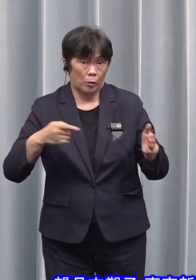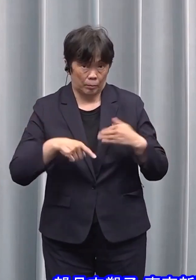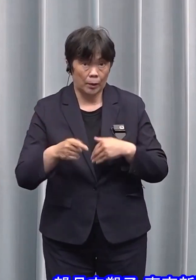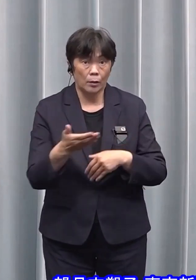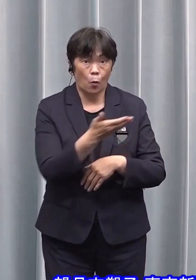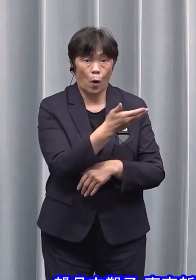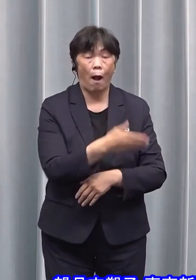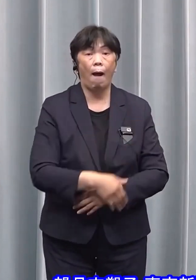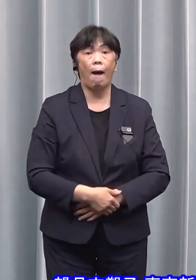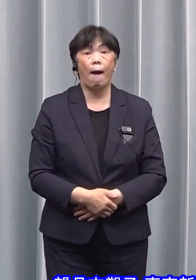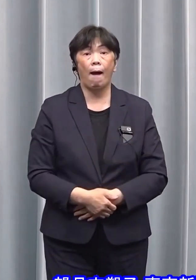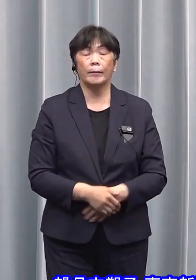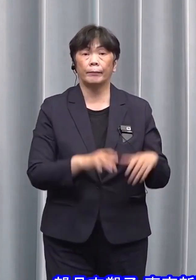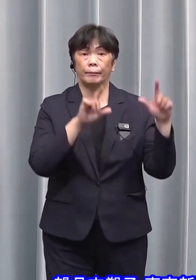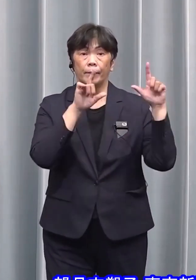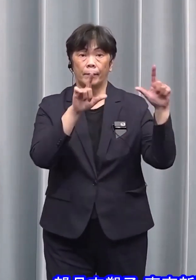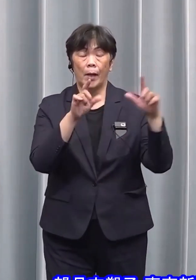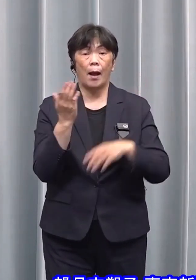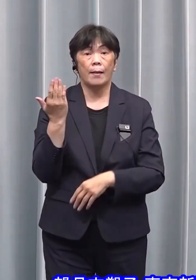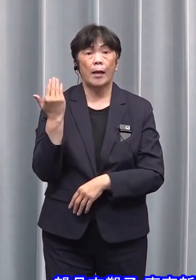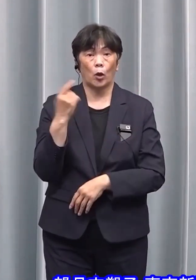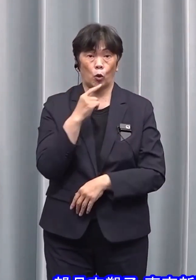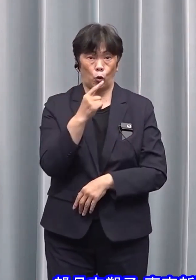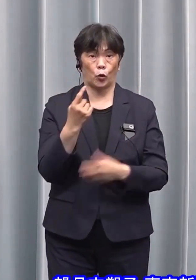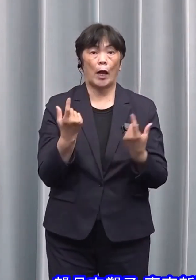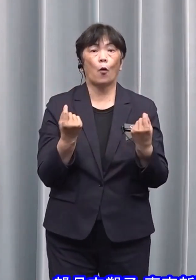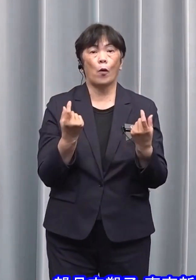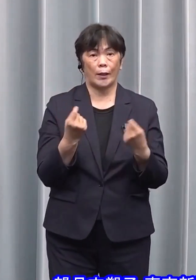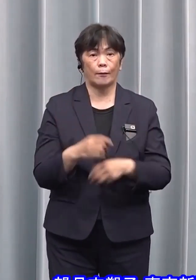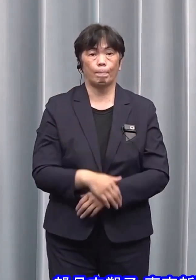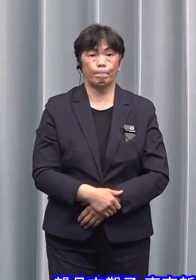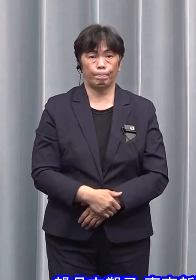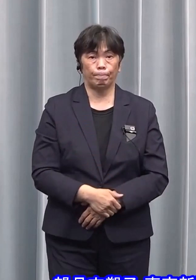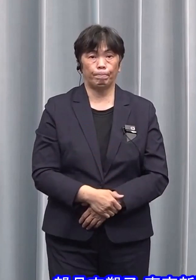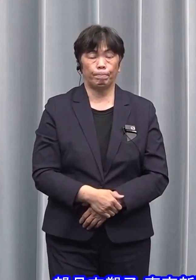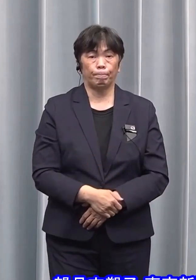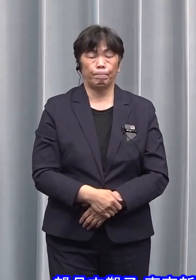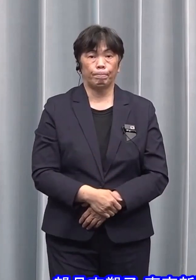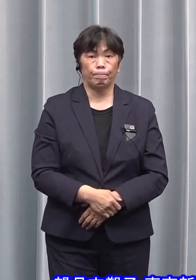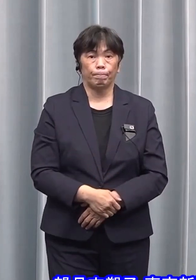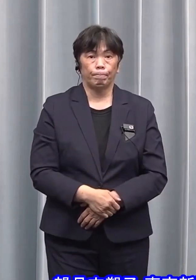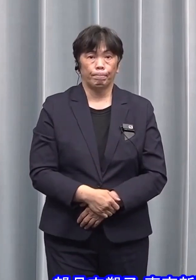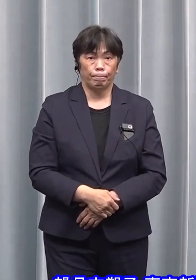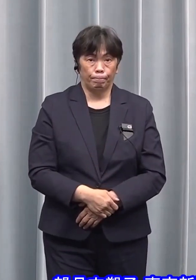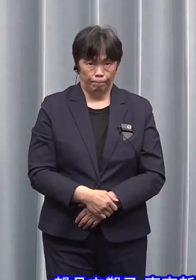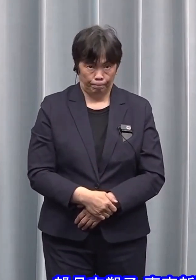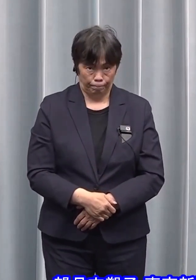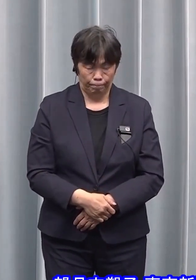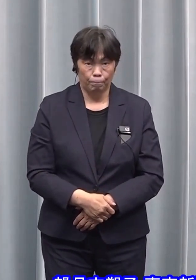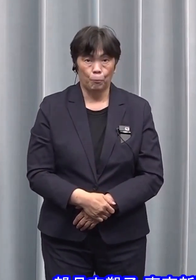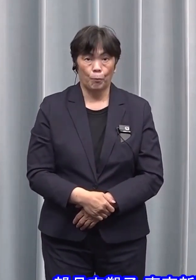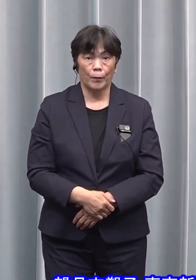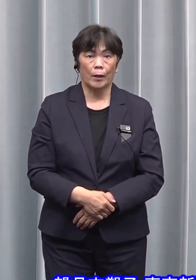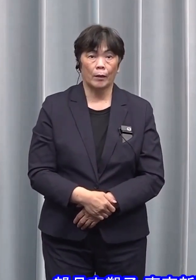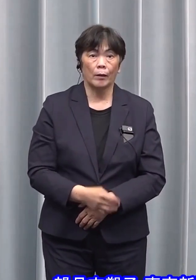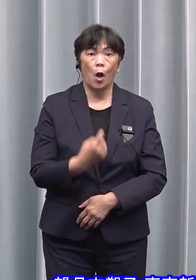うか。 先ほど申し上げた通りであります。 はい、じゃあ別でですもう